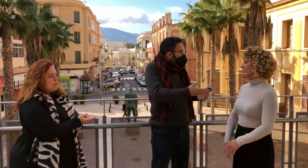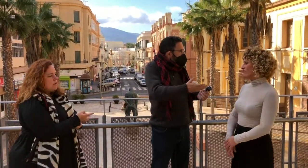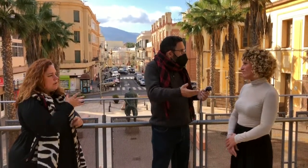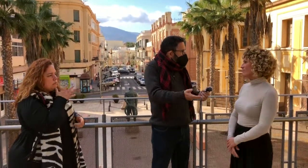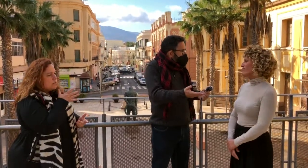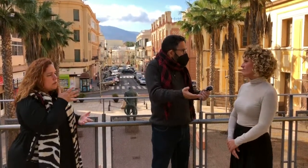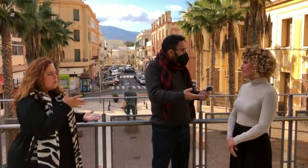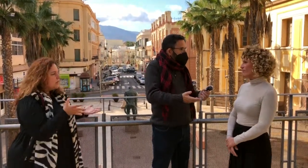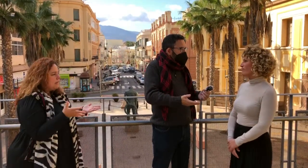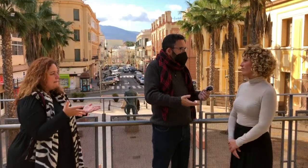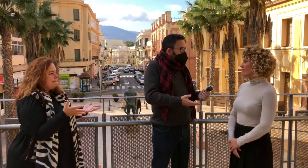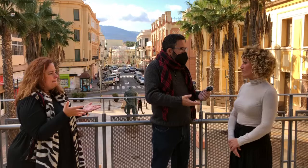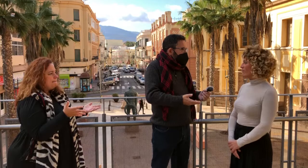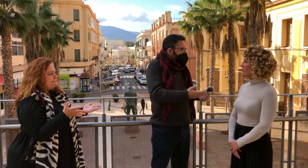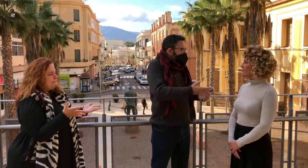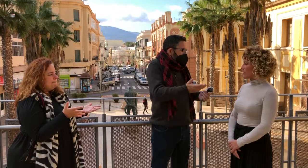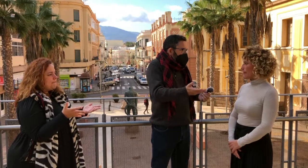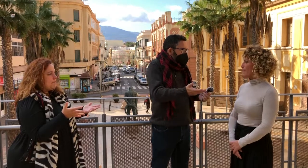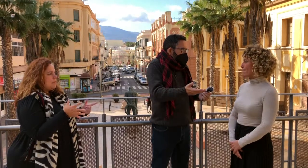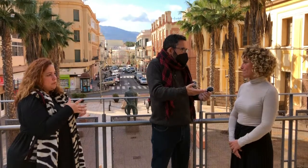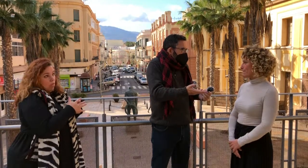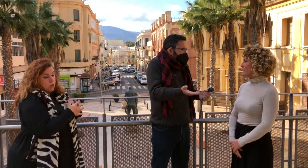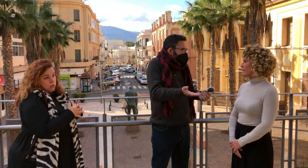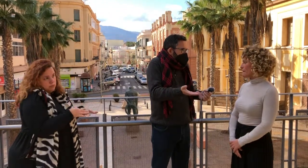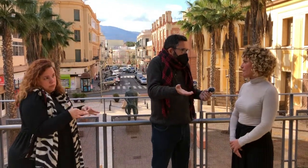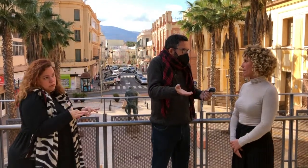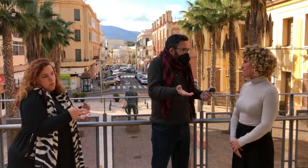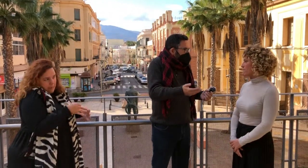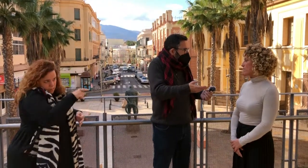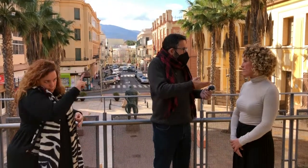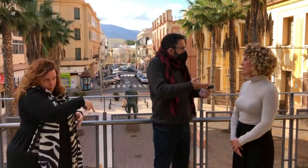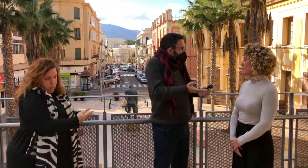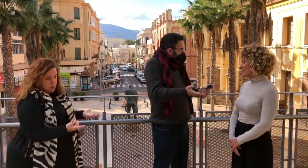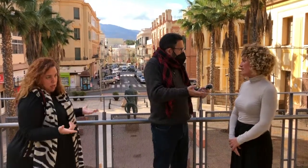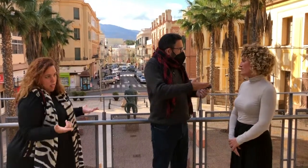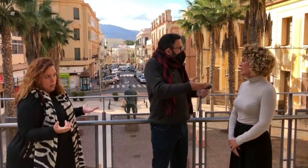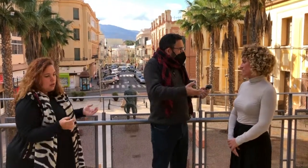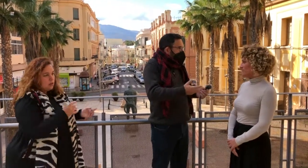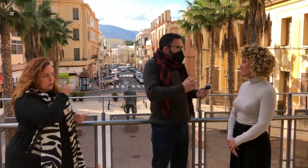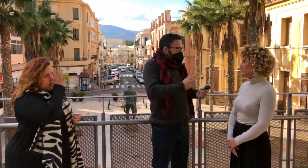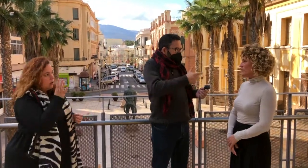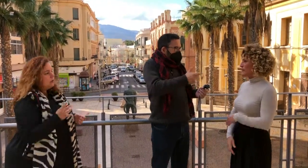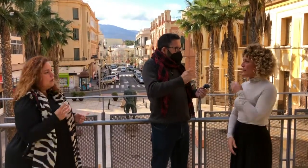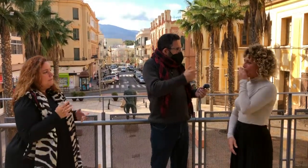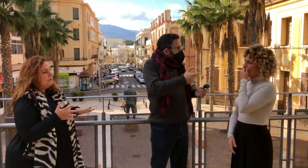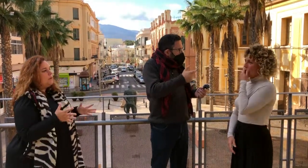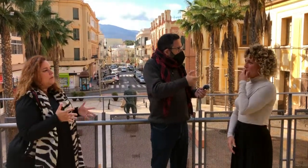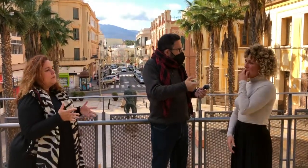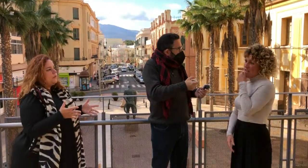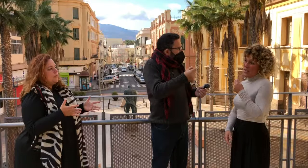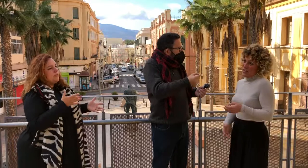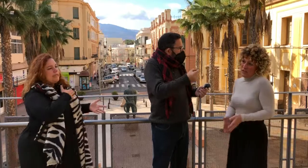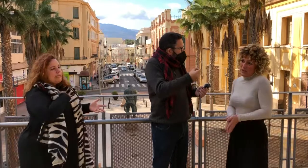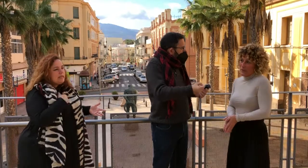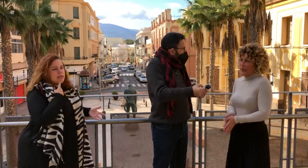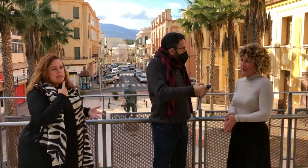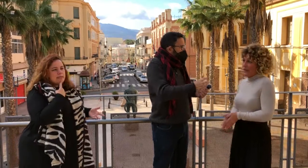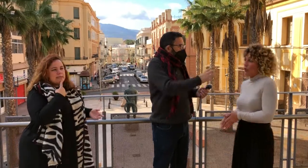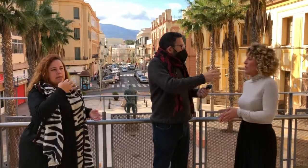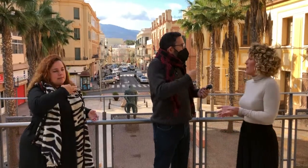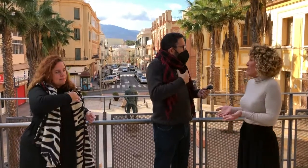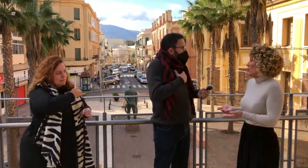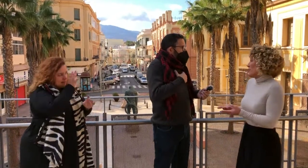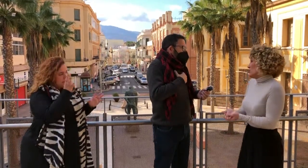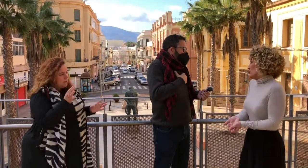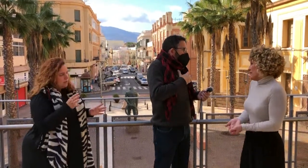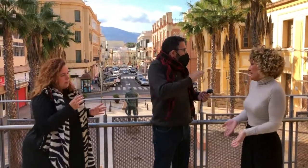condiciones normales, ¿no? En condiciones de una... Bueno, normales, es que ellos son normales también, o sea que aquí... Sí, sí. Es que quiero medir las palabras para decirlas de forma correcta.